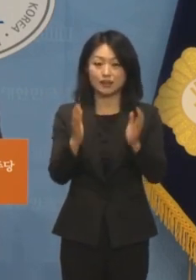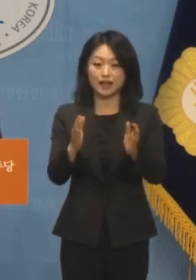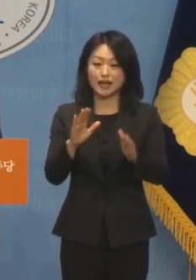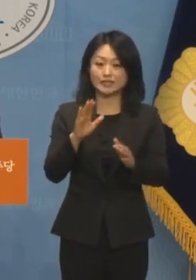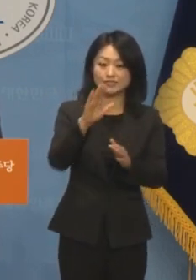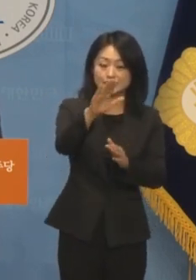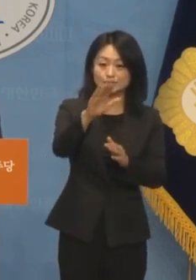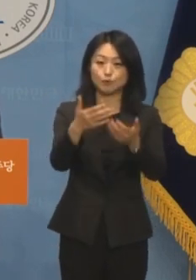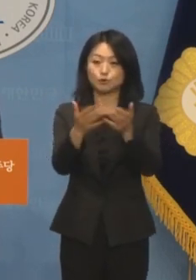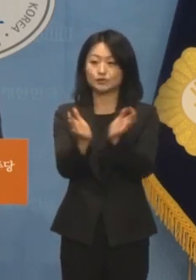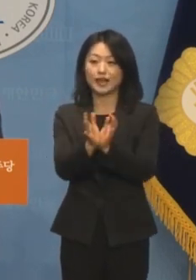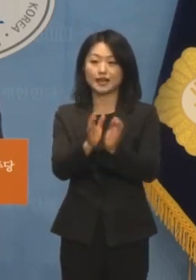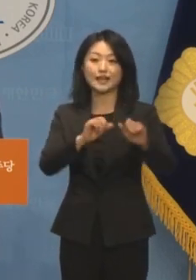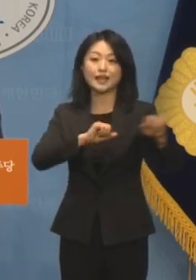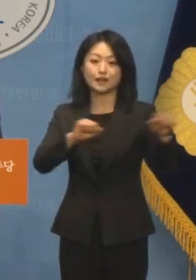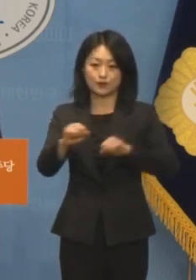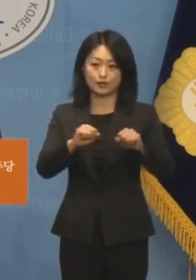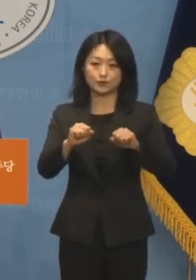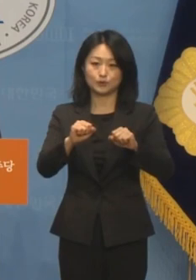진보정당의 역사가 흐르고 있습니다.